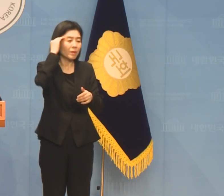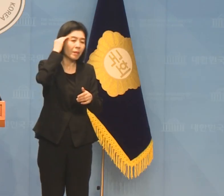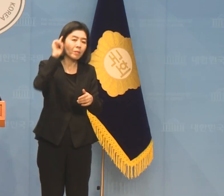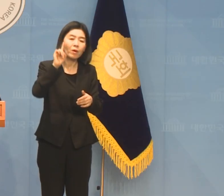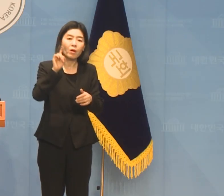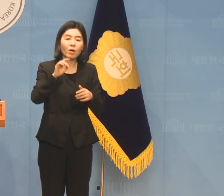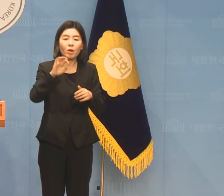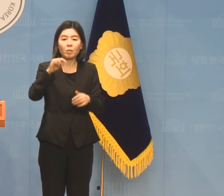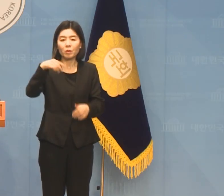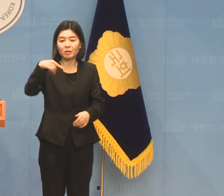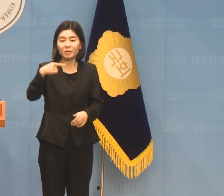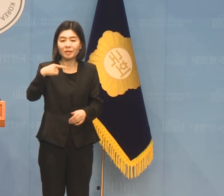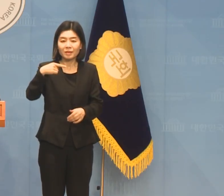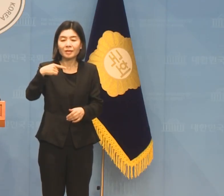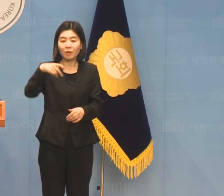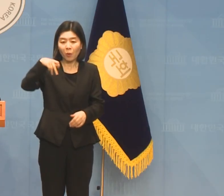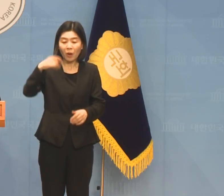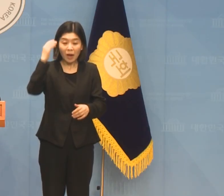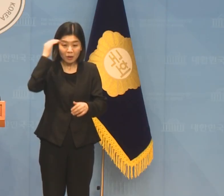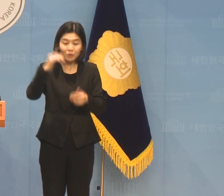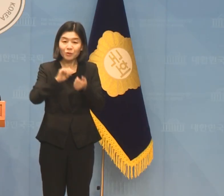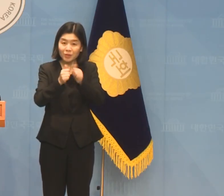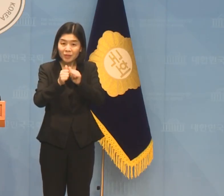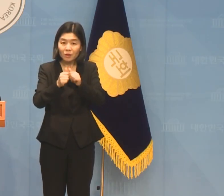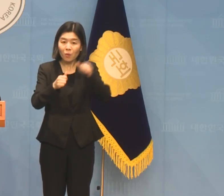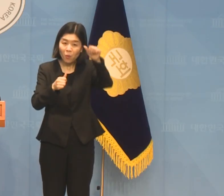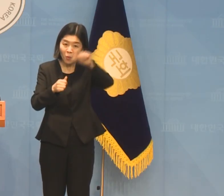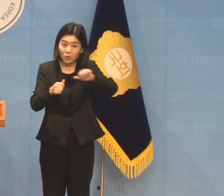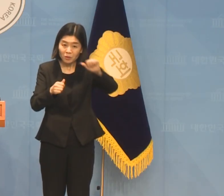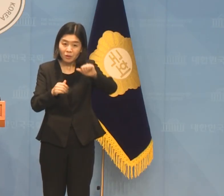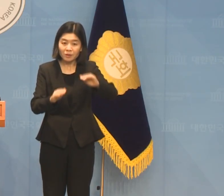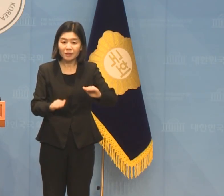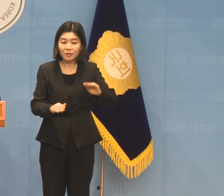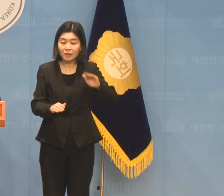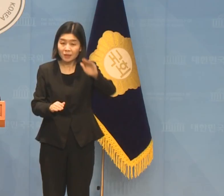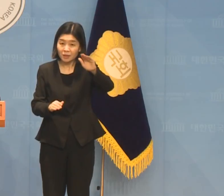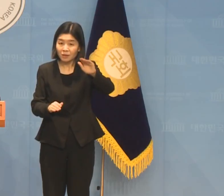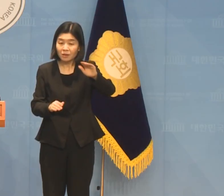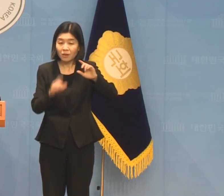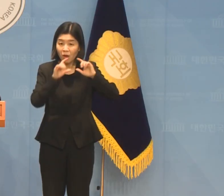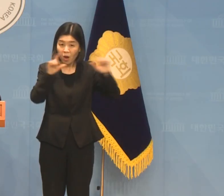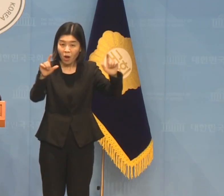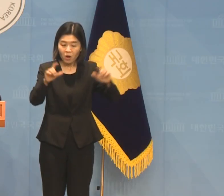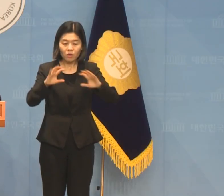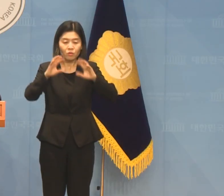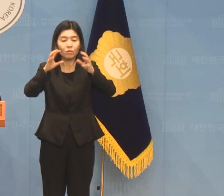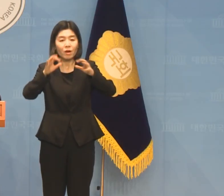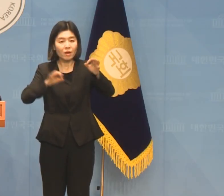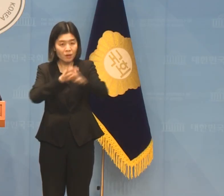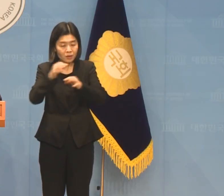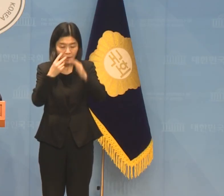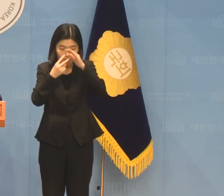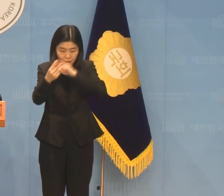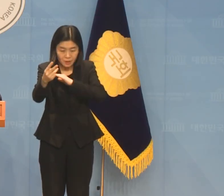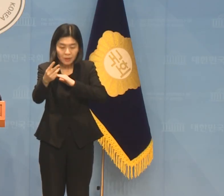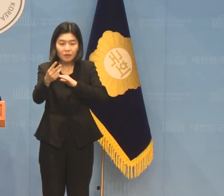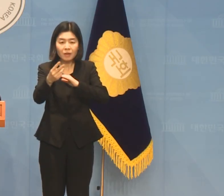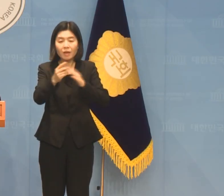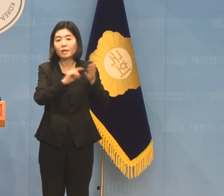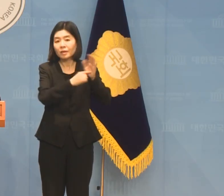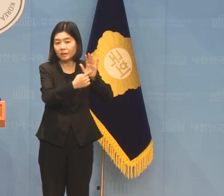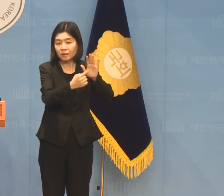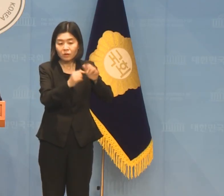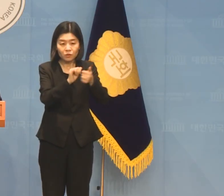지수 5천 시대를 선언했습니다. 그는 국가가 경제와 산업의 미래 비전을 제시하고 주가